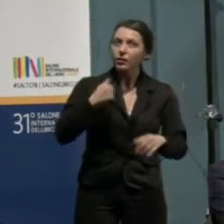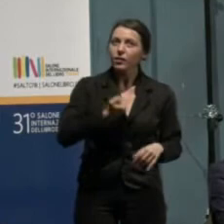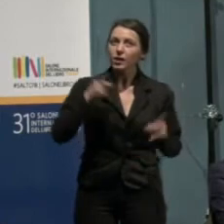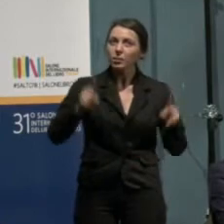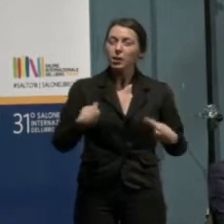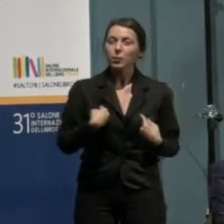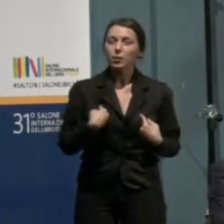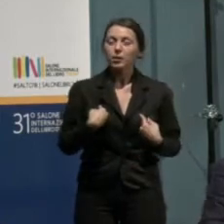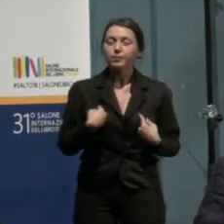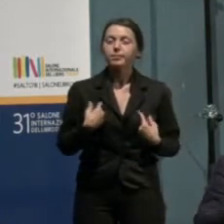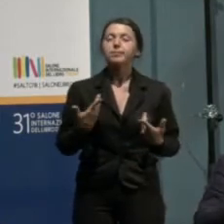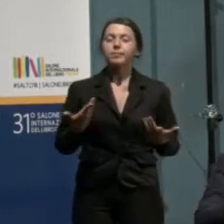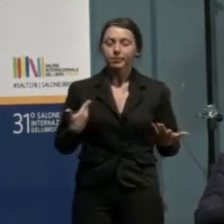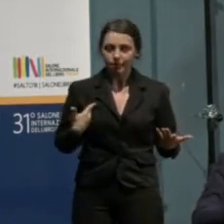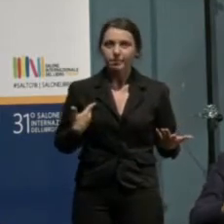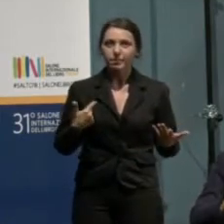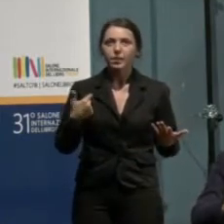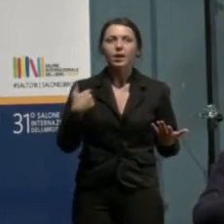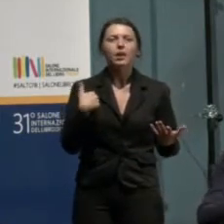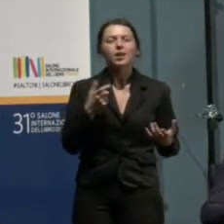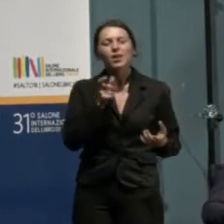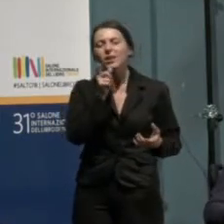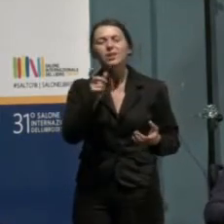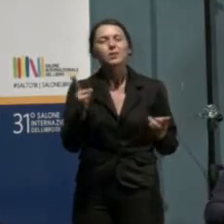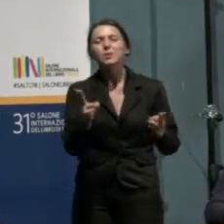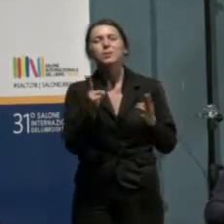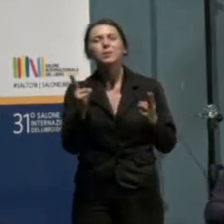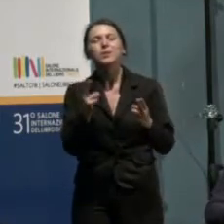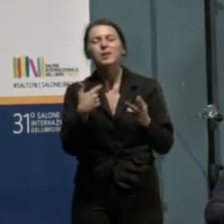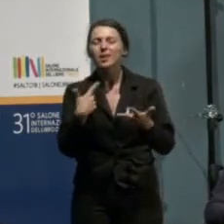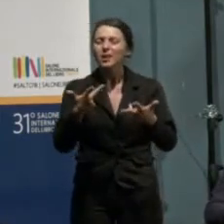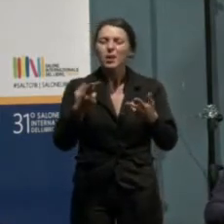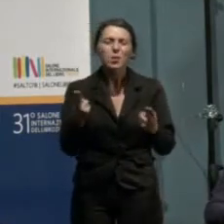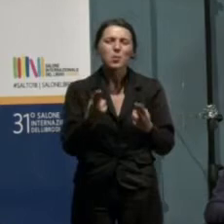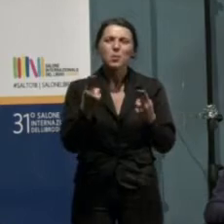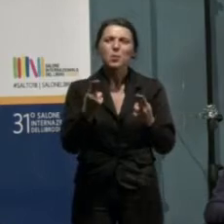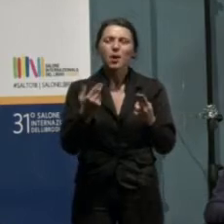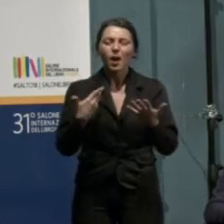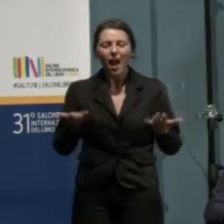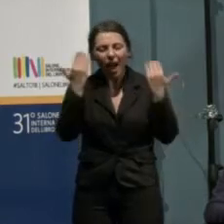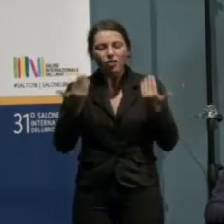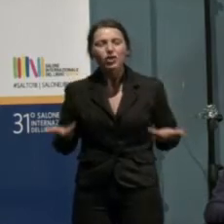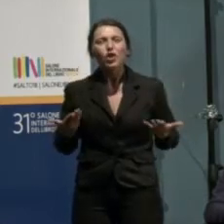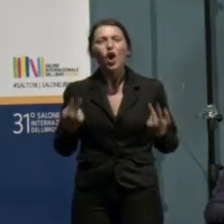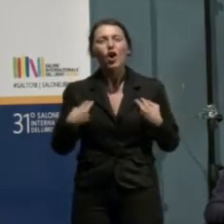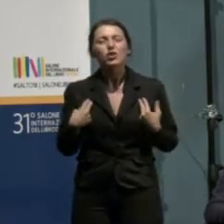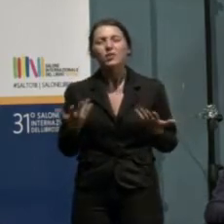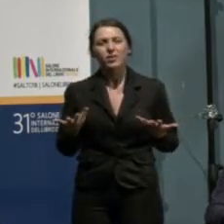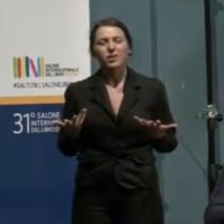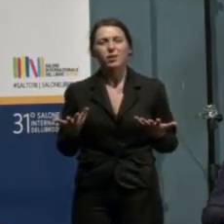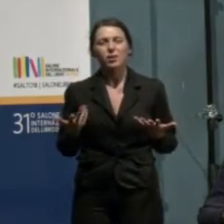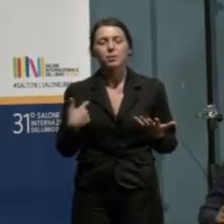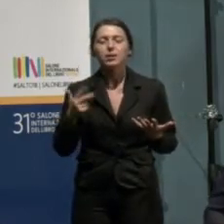signore e signori nessuna parola può descrivere la realtà di essere in egitto al giorno d'oggi ma la speranza